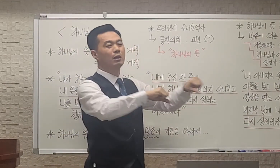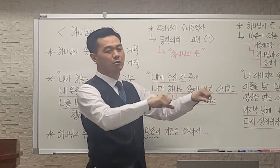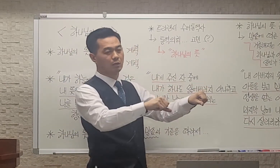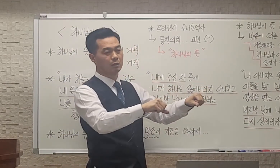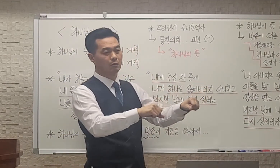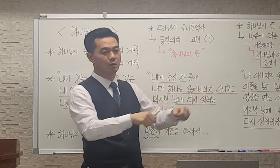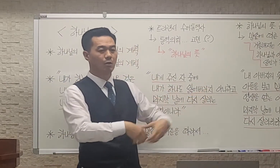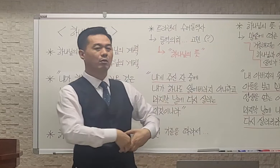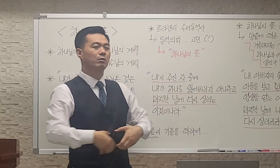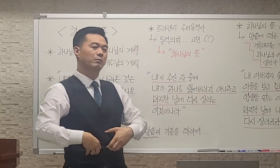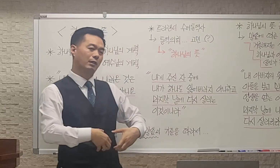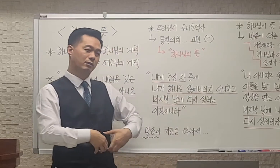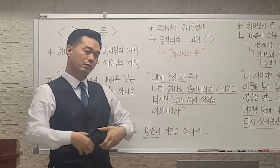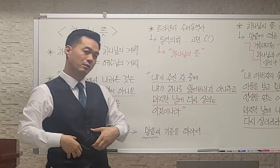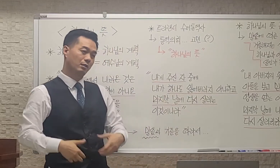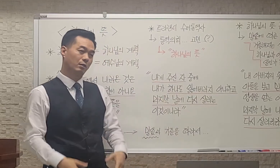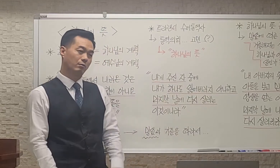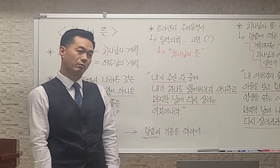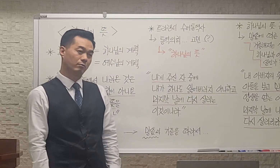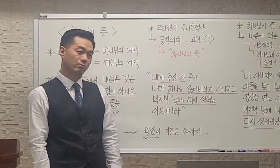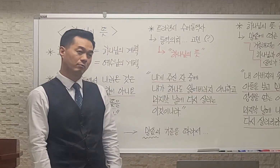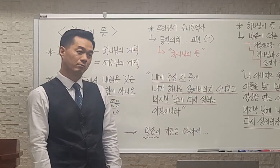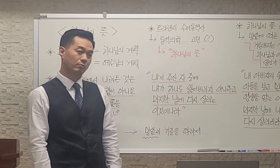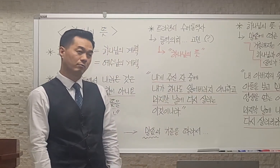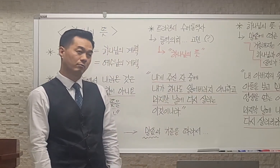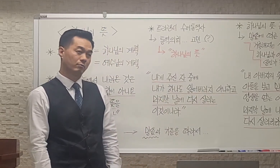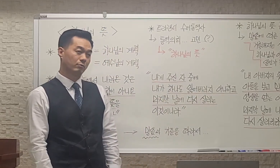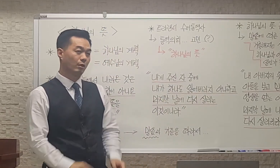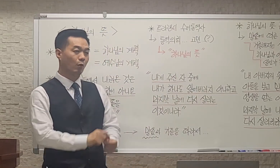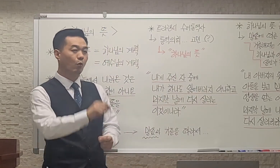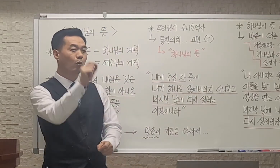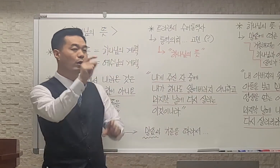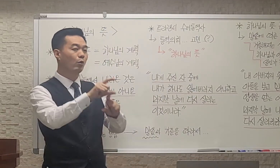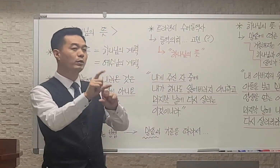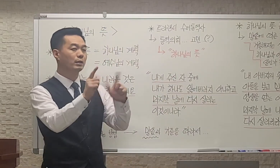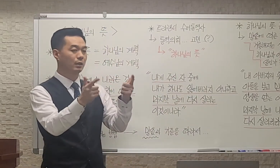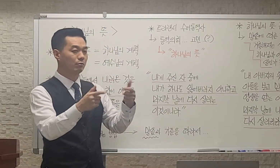거냐. 갈등이 생기잖아요. 근데 오래 고민하지 않고